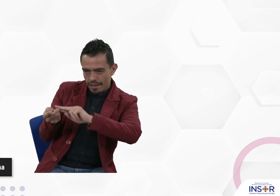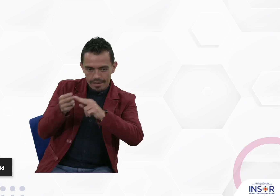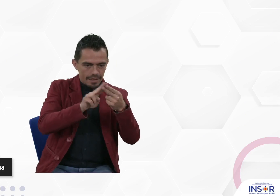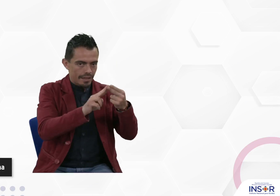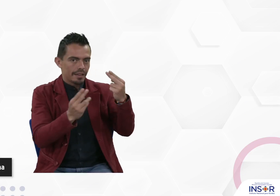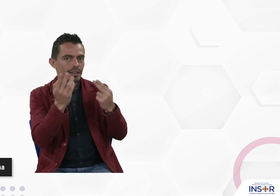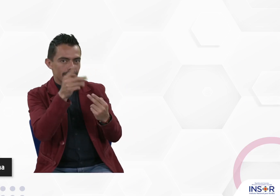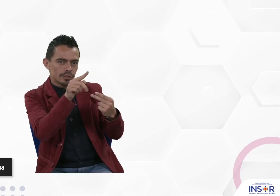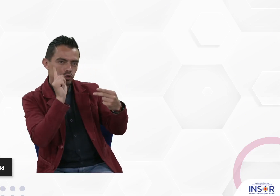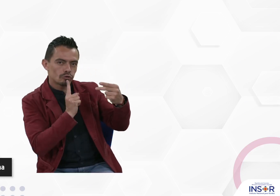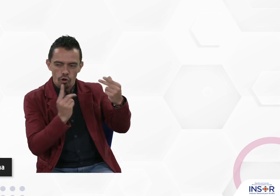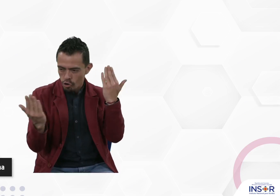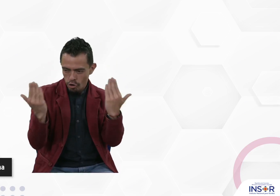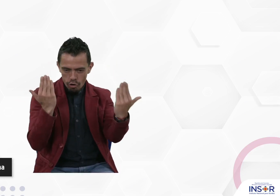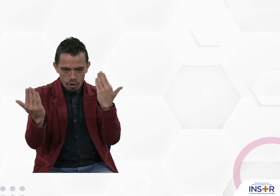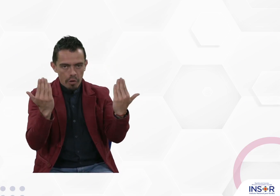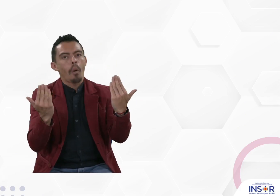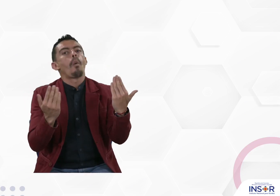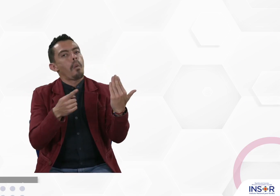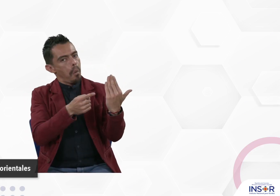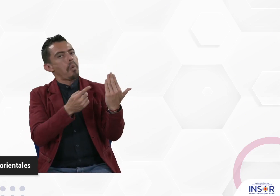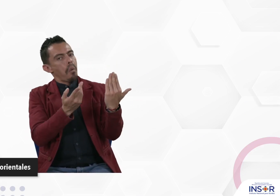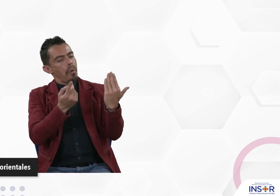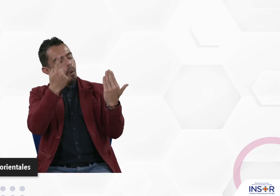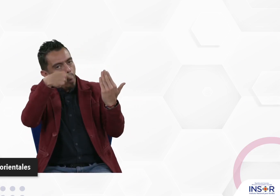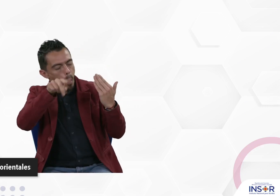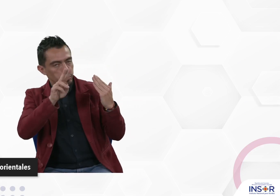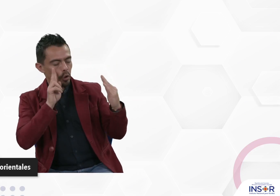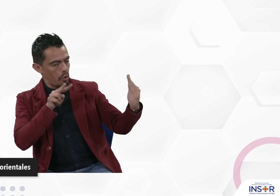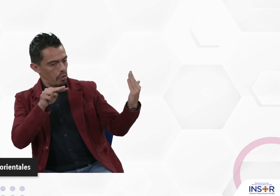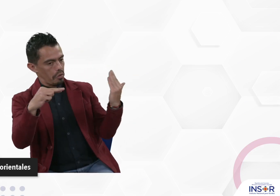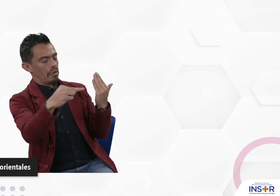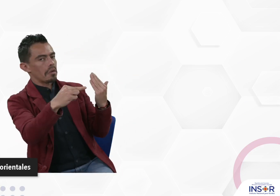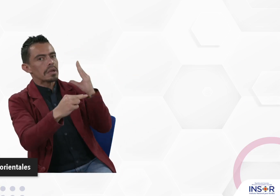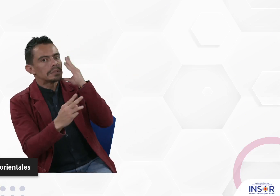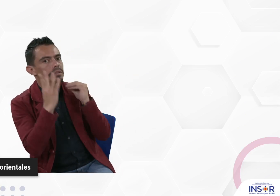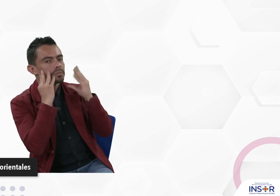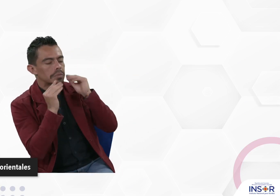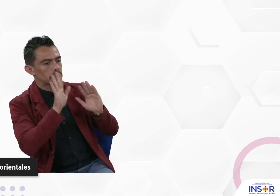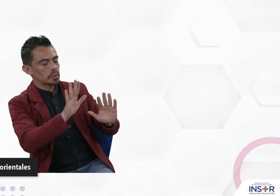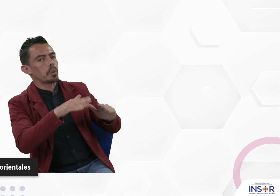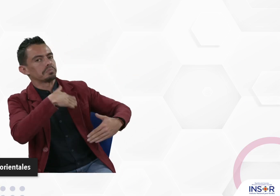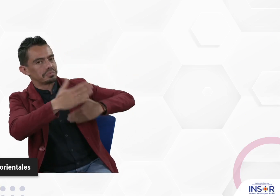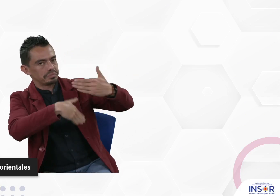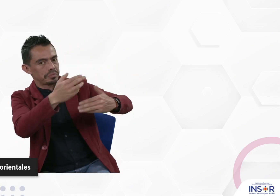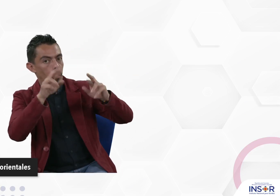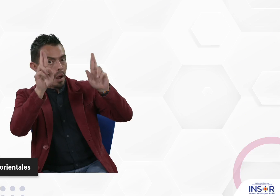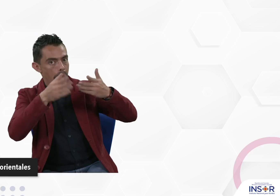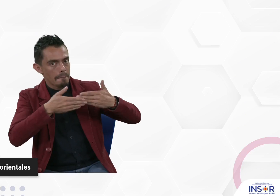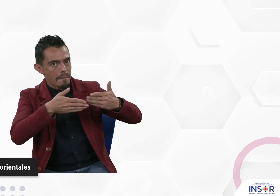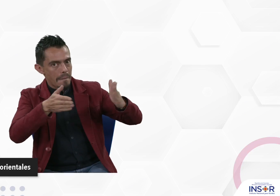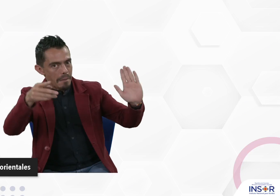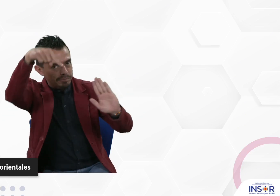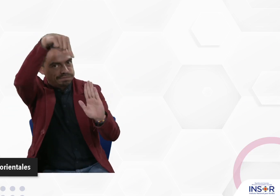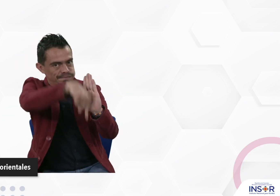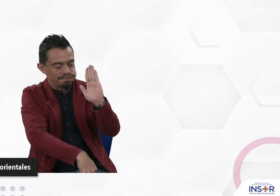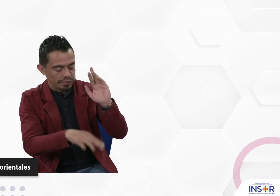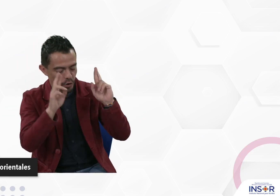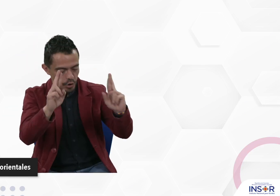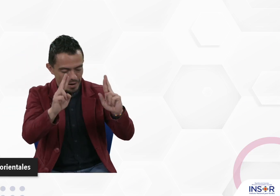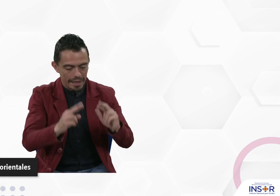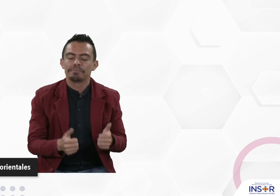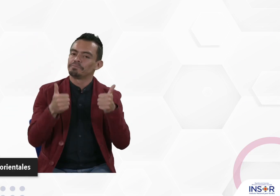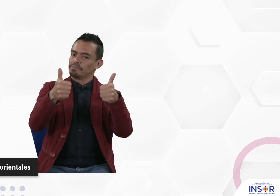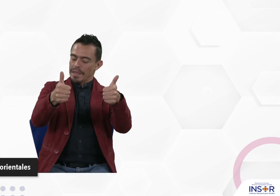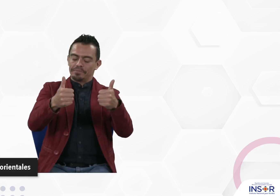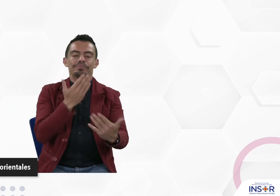los grados y niveles de cada una de ellas, en este caso el feminismo le ayudó a hacer una conjetura para esa experiencia, esa perspectiva